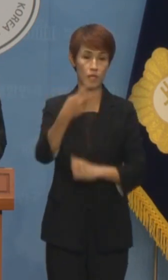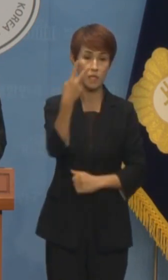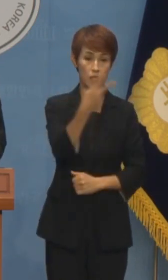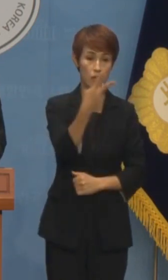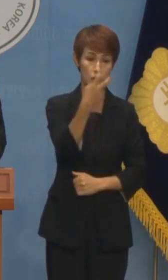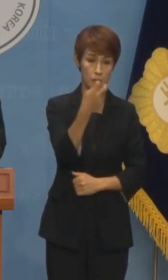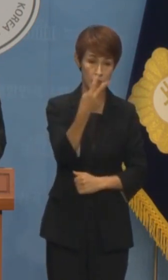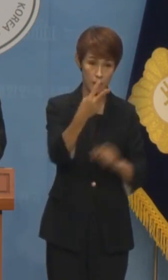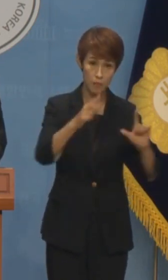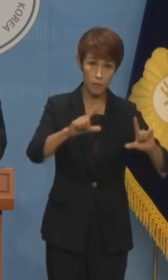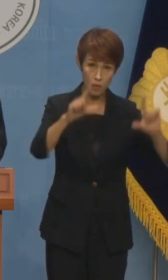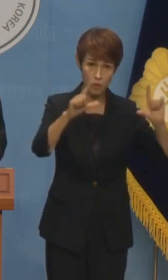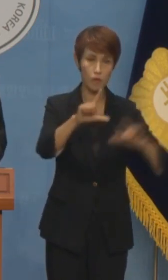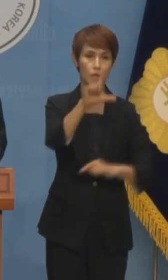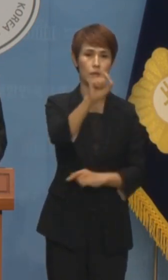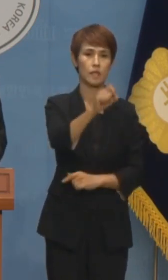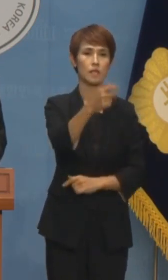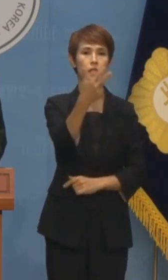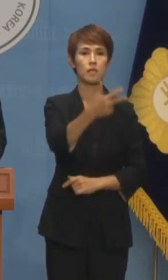2023년에는